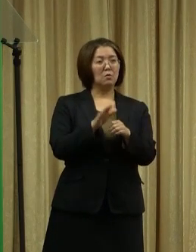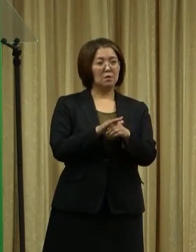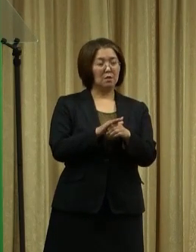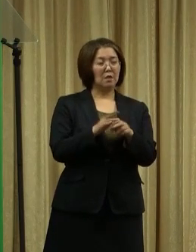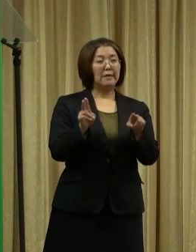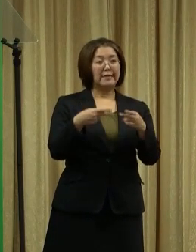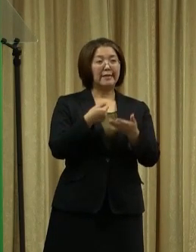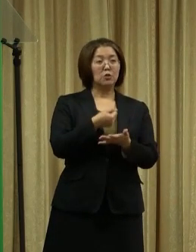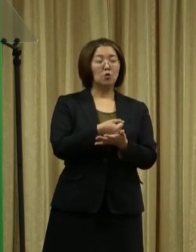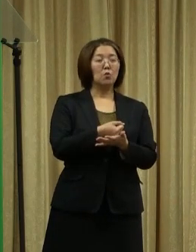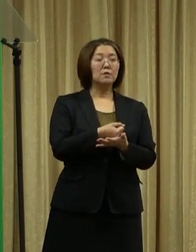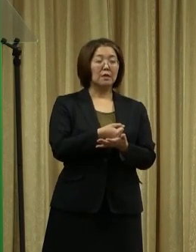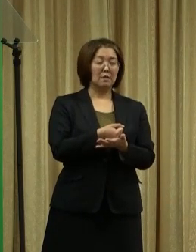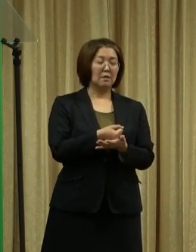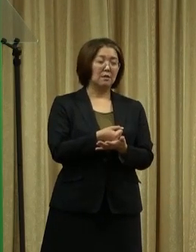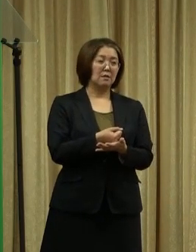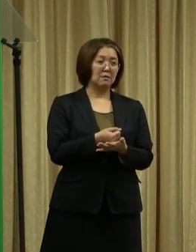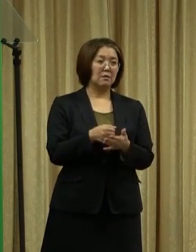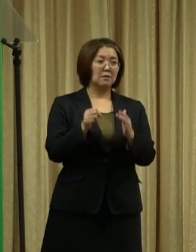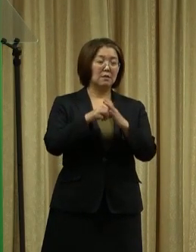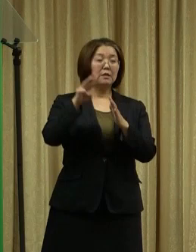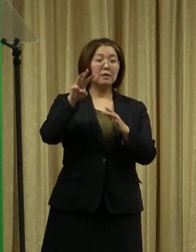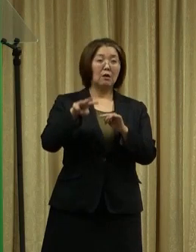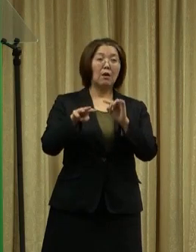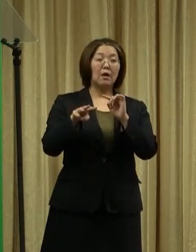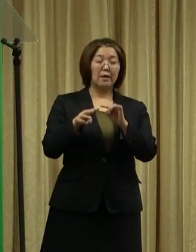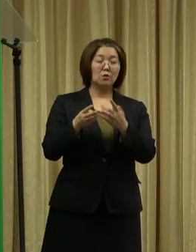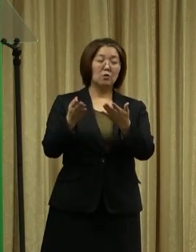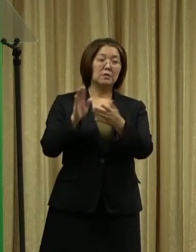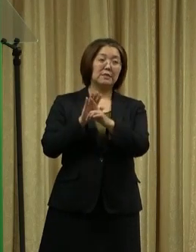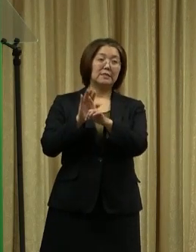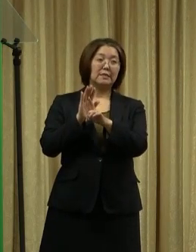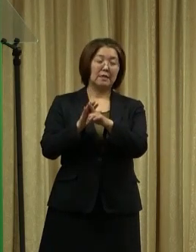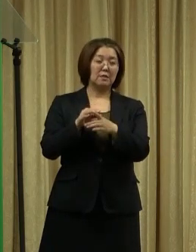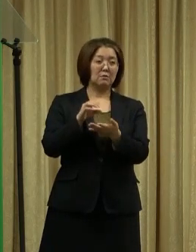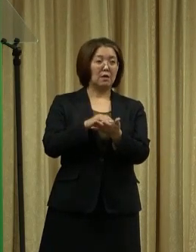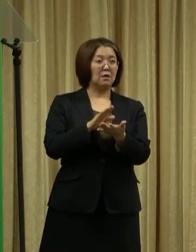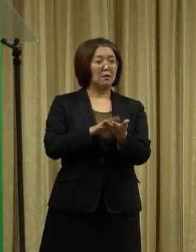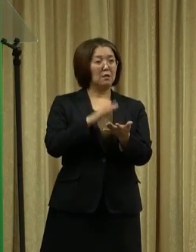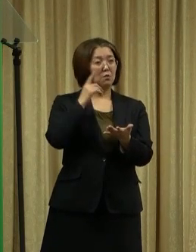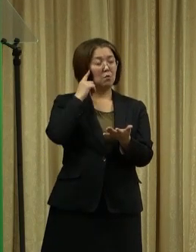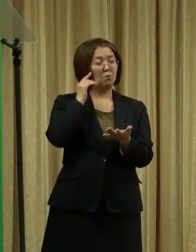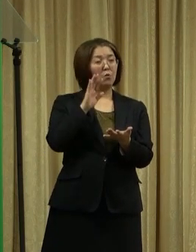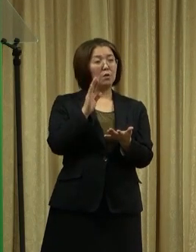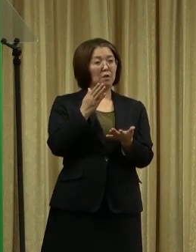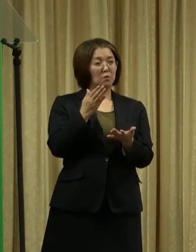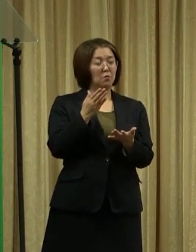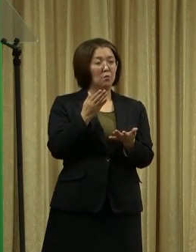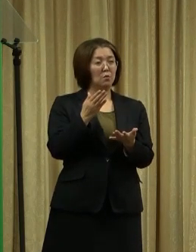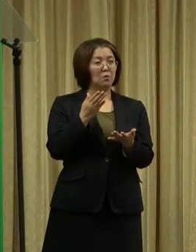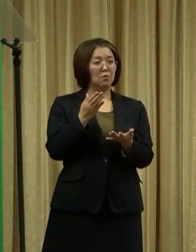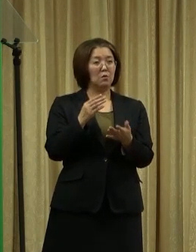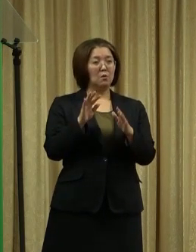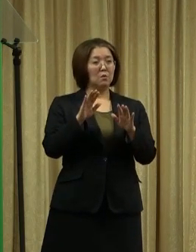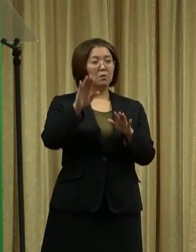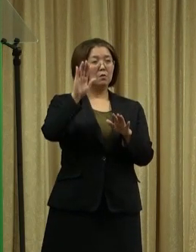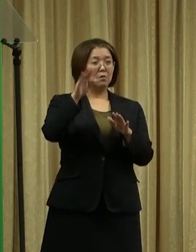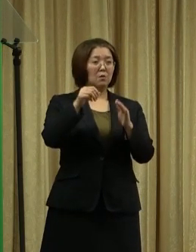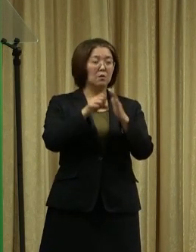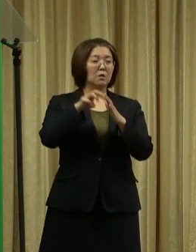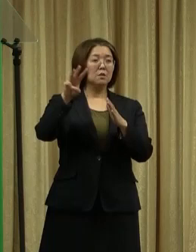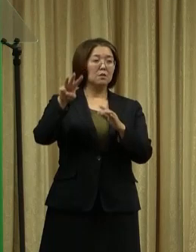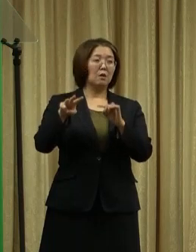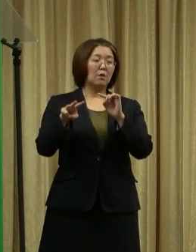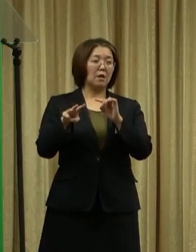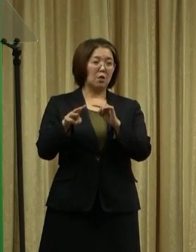決処分した2月補正では石川県への支援というのも盛り込まれていたと思いますが、今後その石川